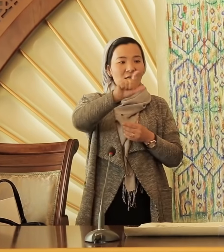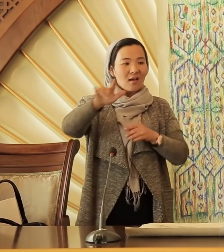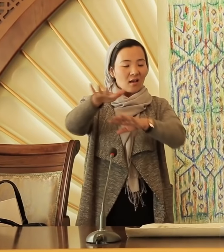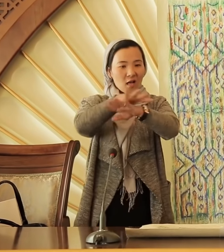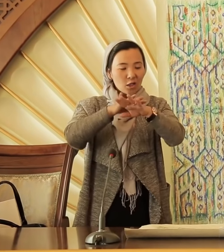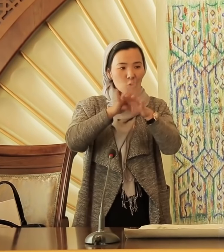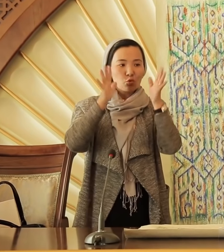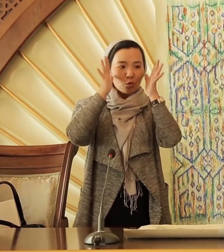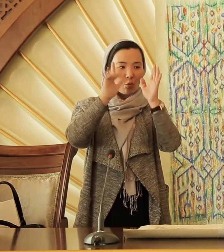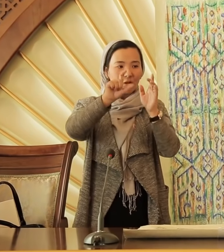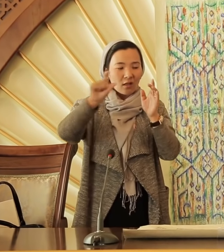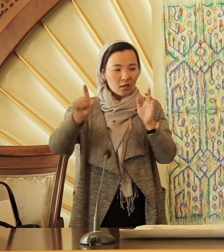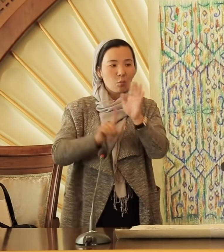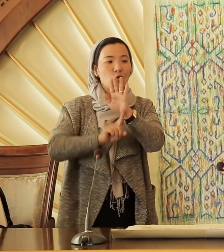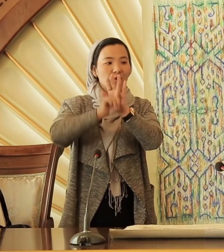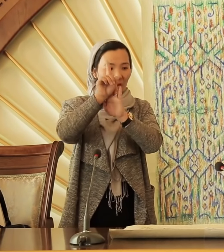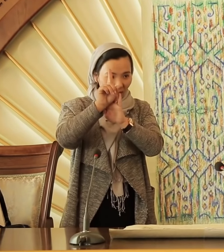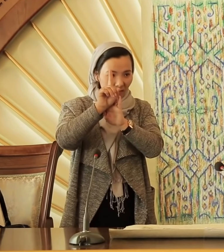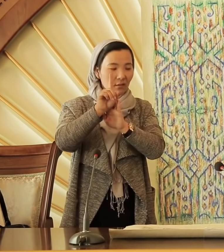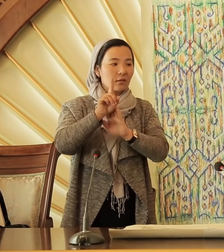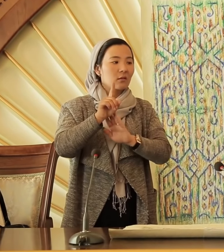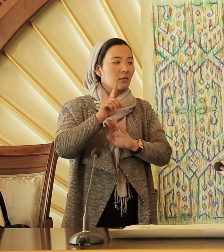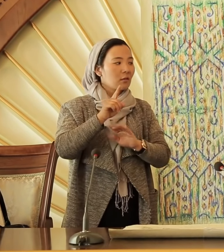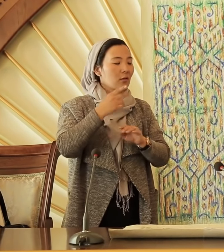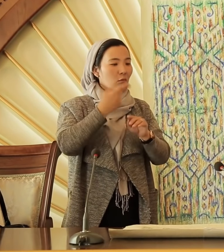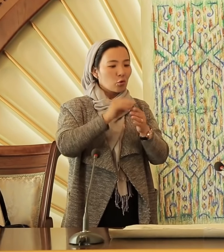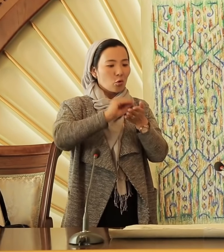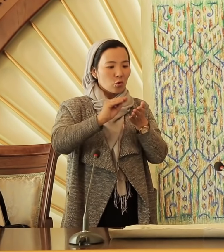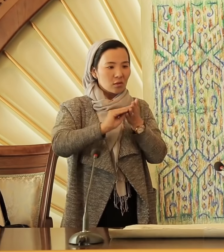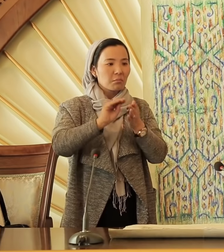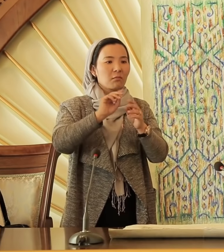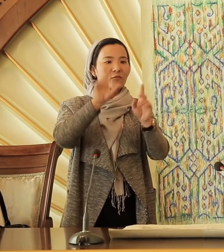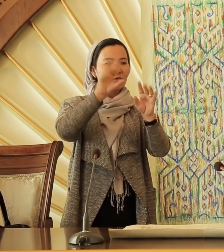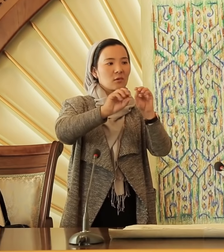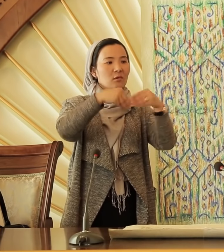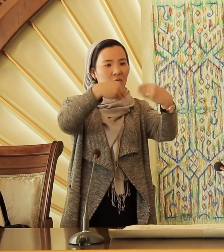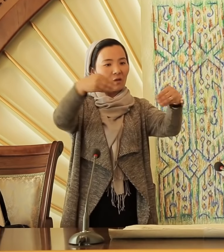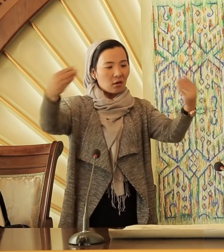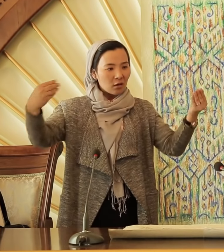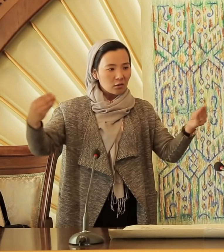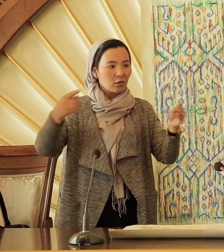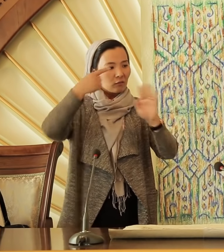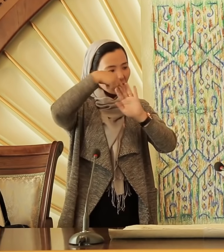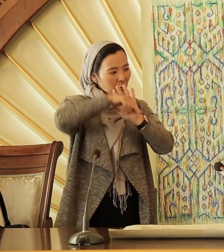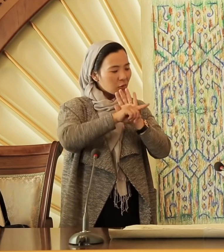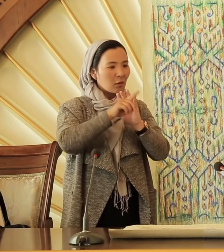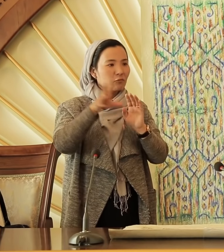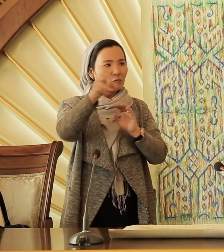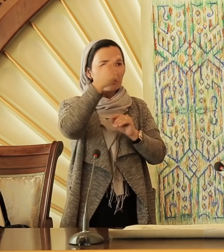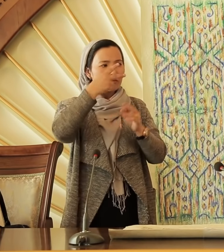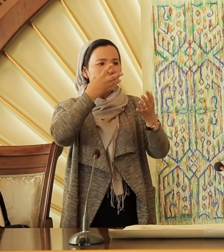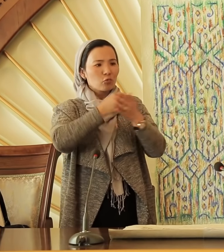boshladi. Har kim o'zini yozuvida Qur'on oyatini yozib tarqatib boshlaganda o'rtada ixtilof paydo bo'pti,